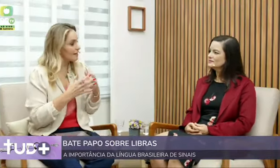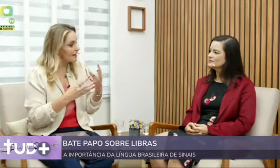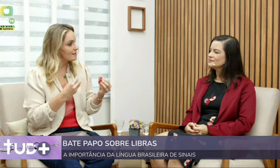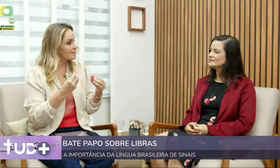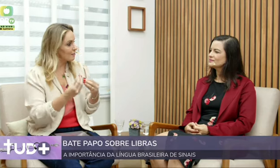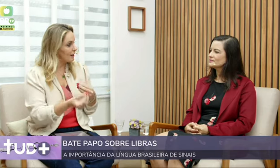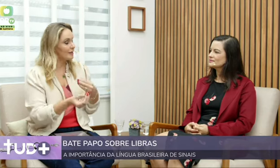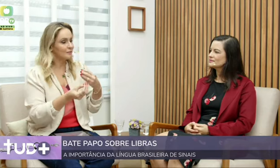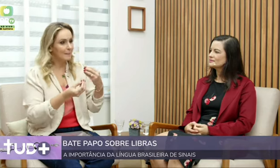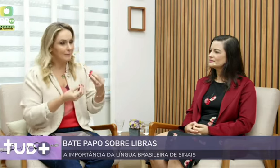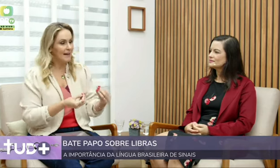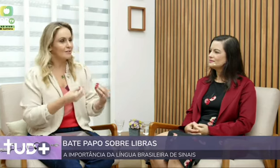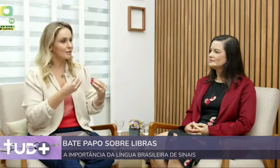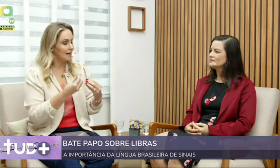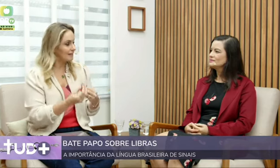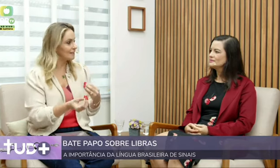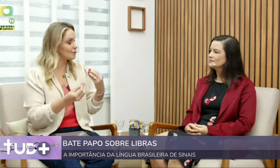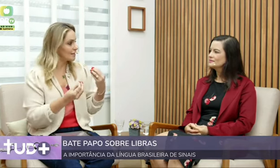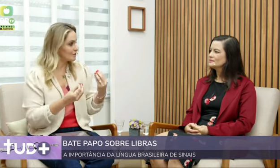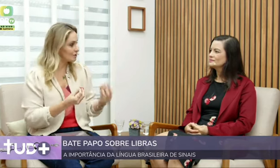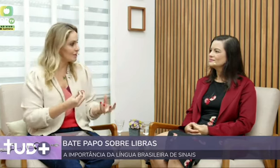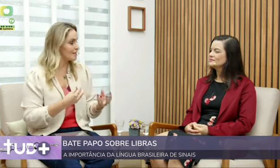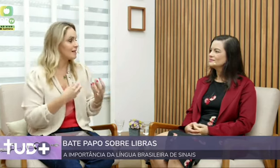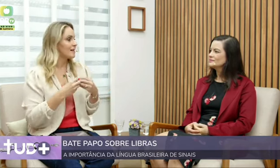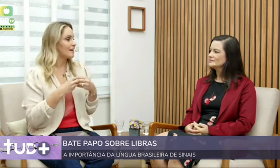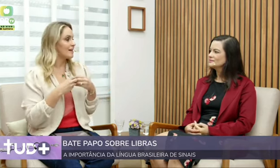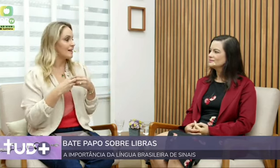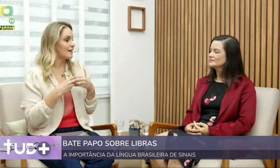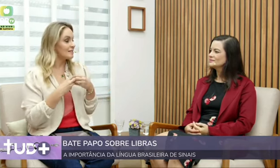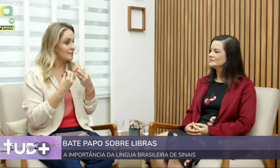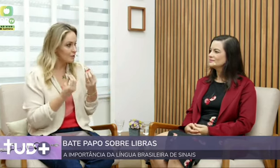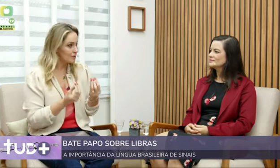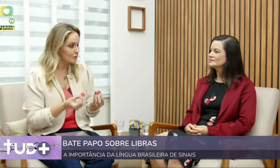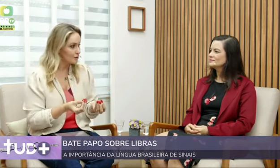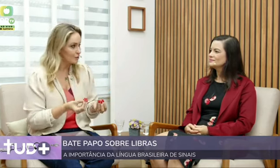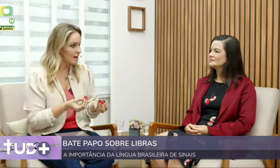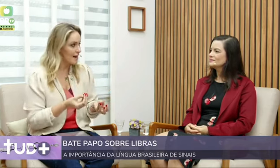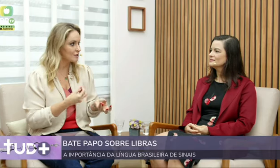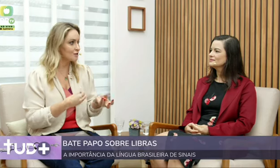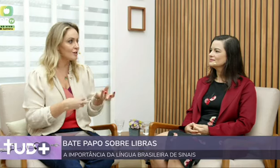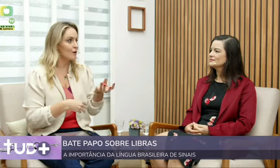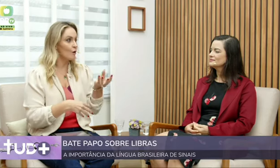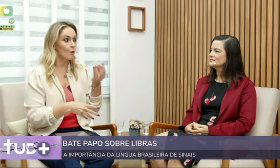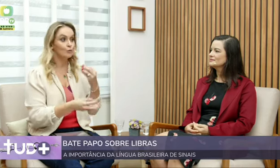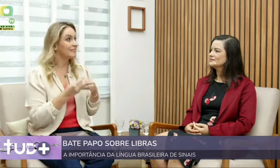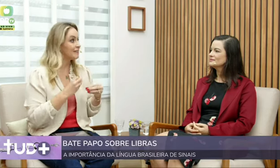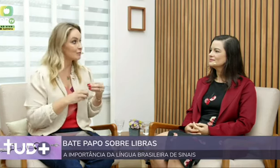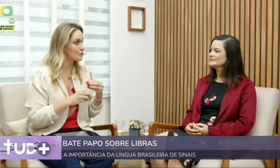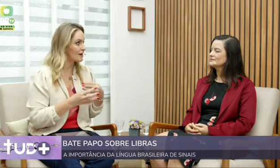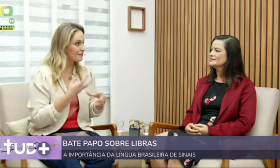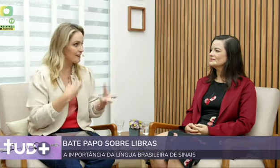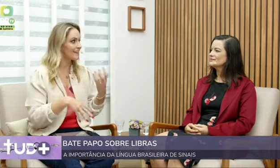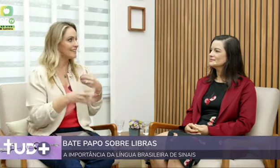que é esse trabalho na prática ali no dia a dia? Eles têm muita dificuldade ou não? Já vem